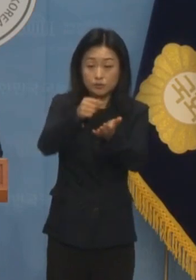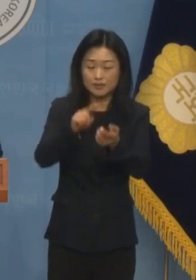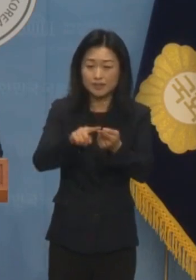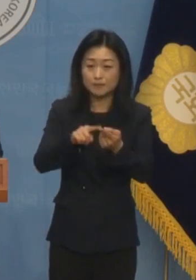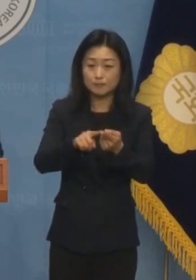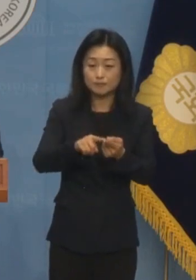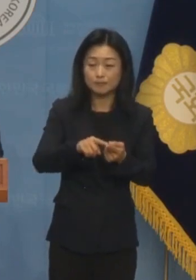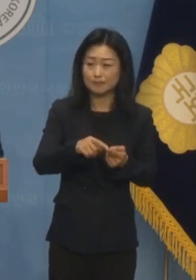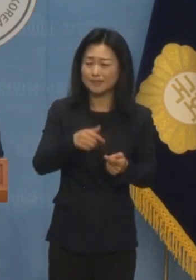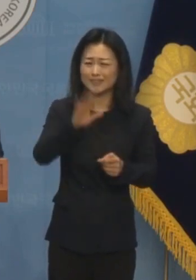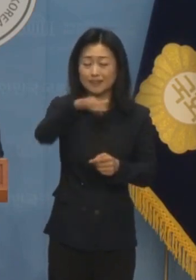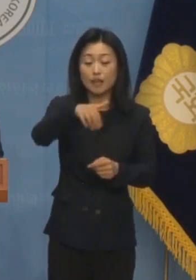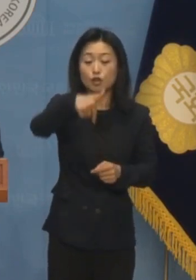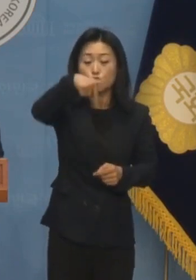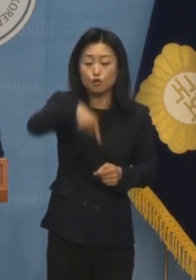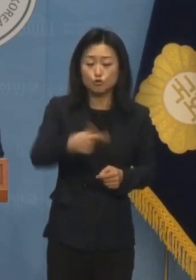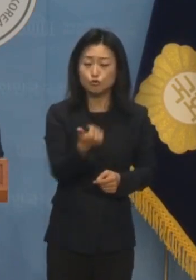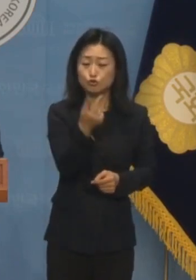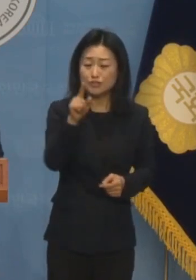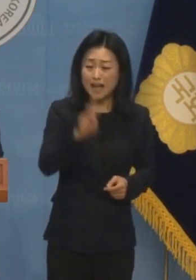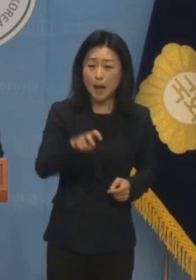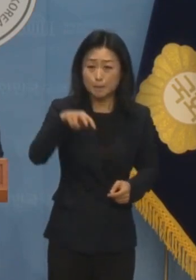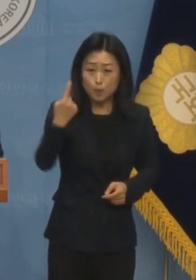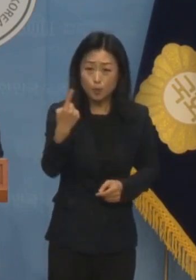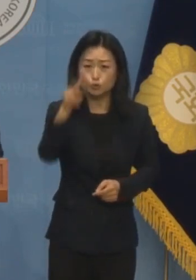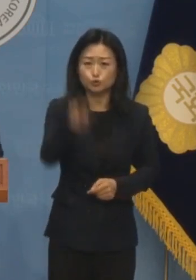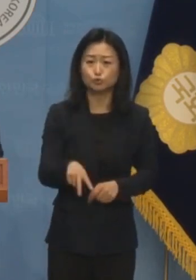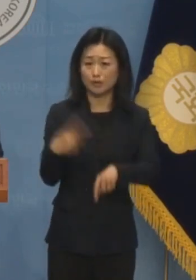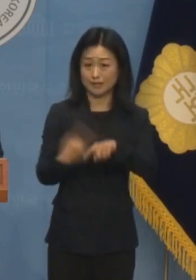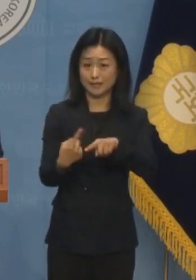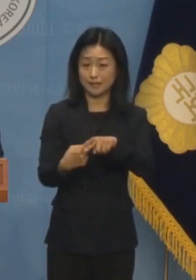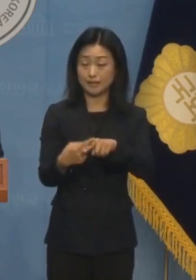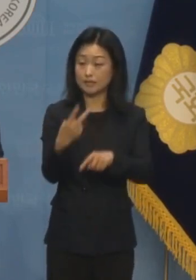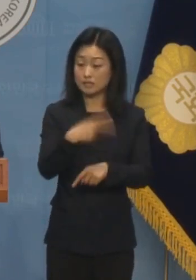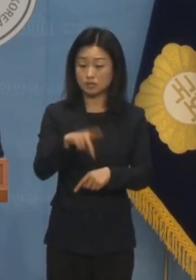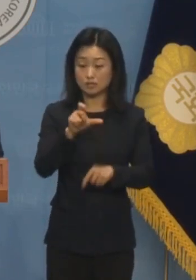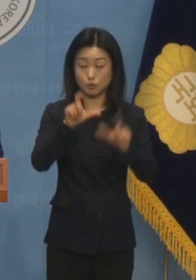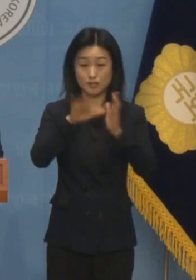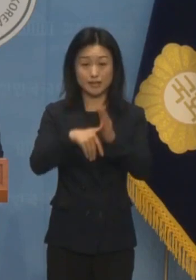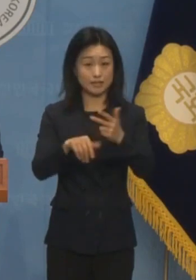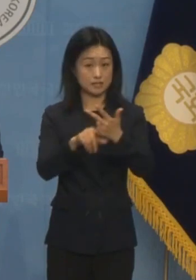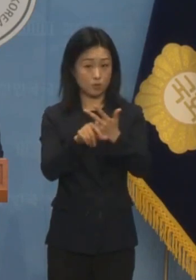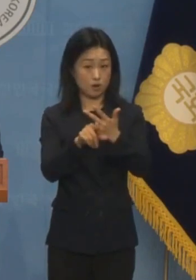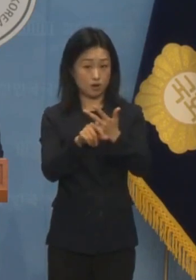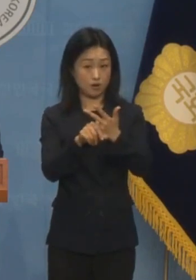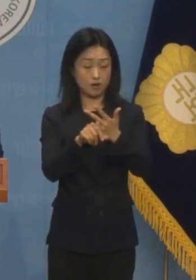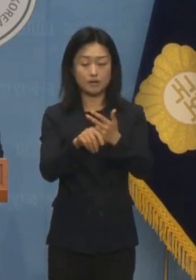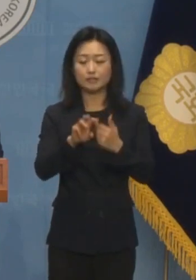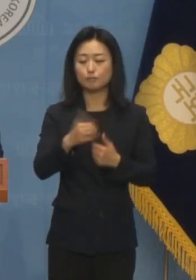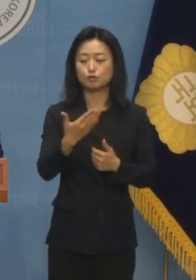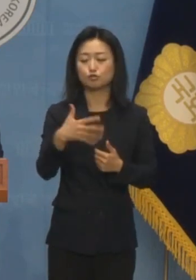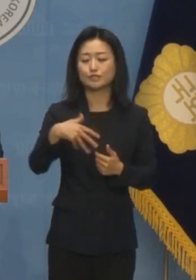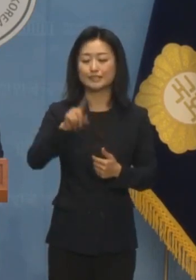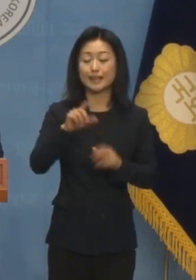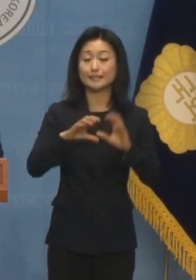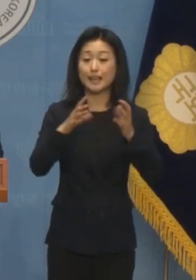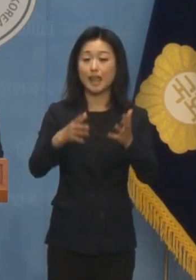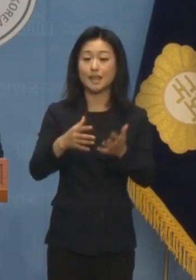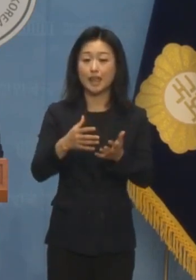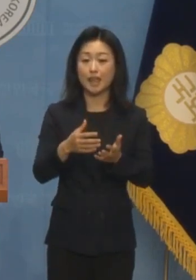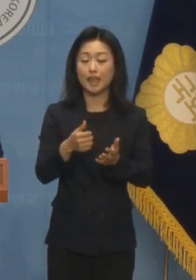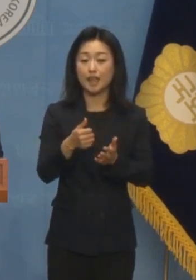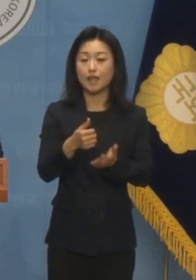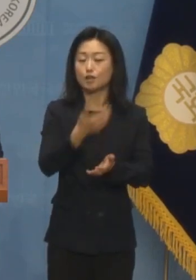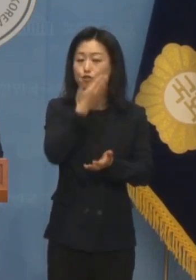2라고 할 정도로 매우 유사합니다 지난 2015년 7월 제 39차 세계유산위원회